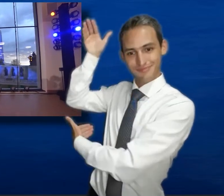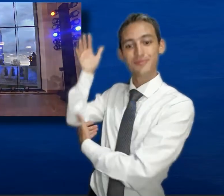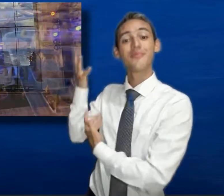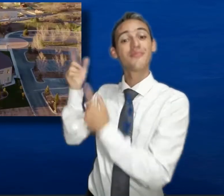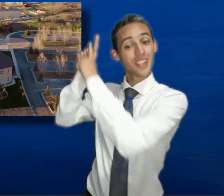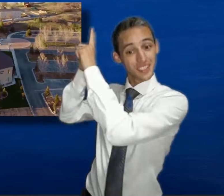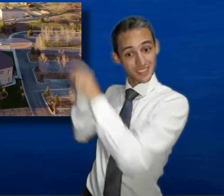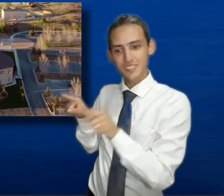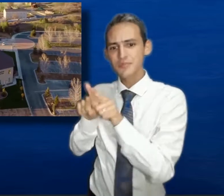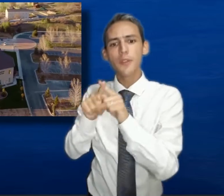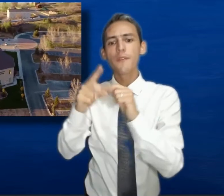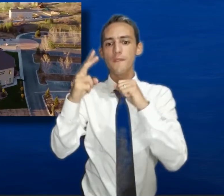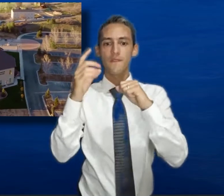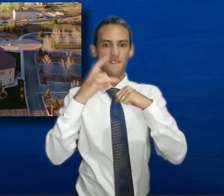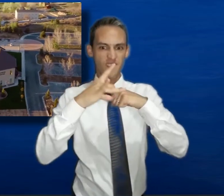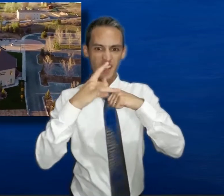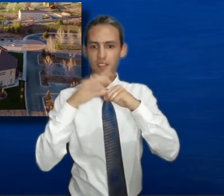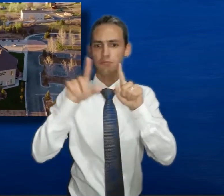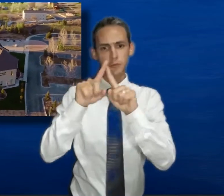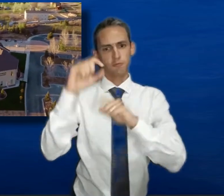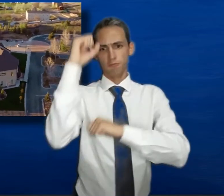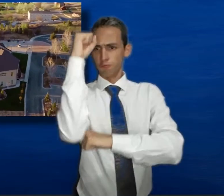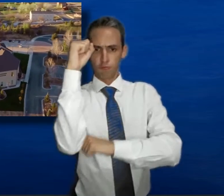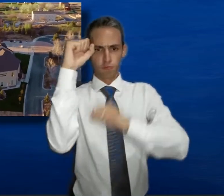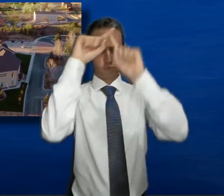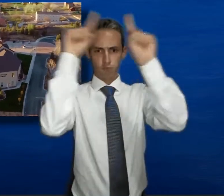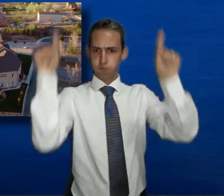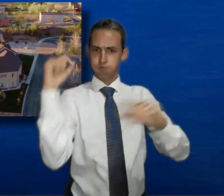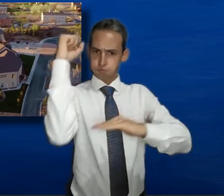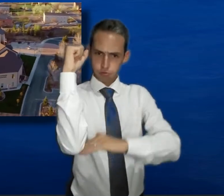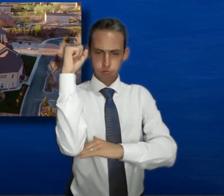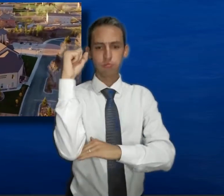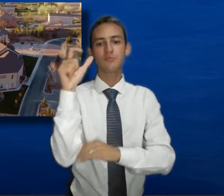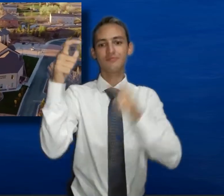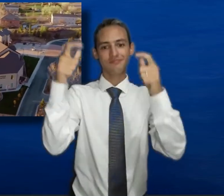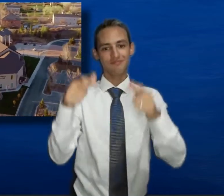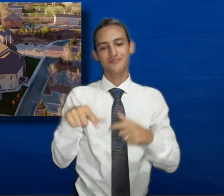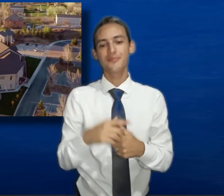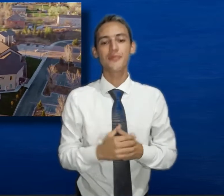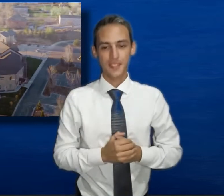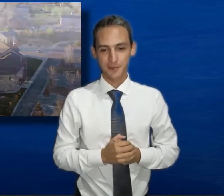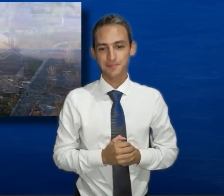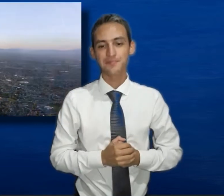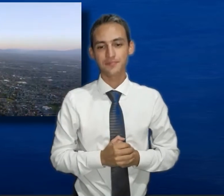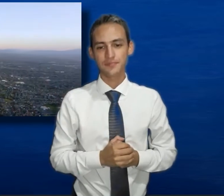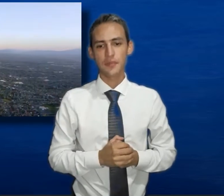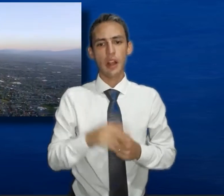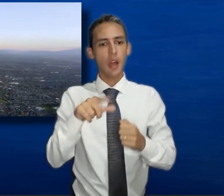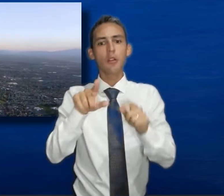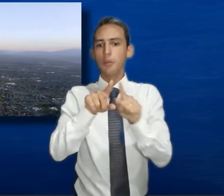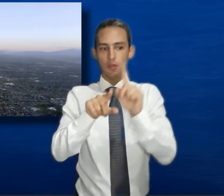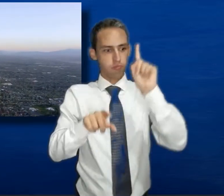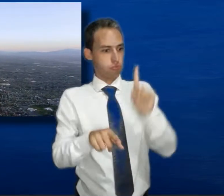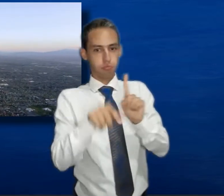Pioneiros, está uma redoma de vidro, com vista para o monumento Este é o Lugar.